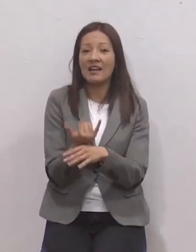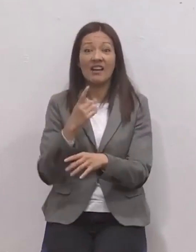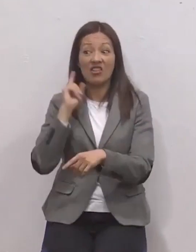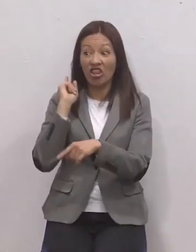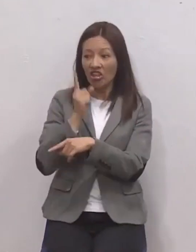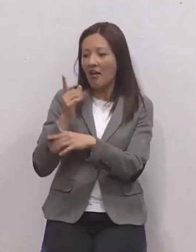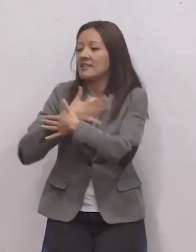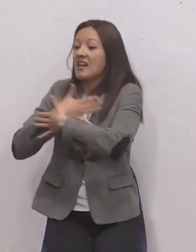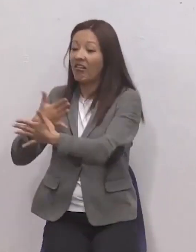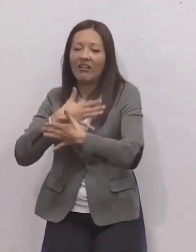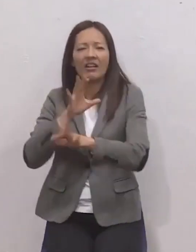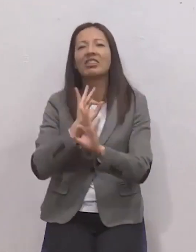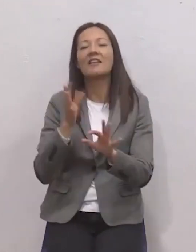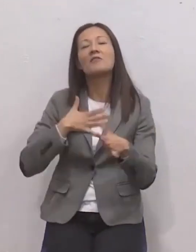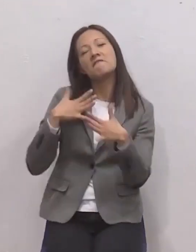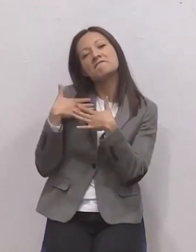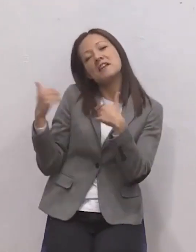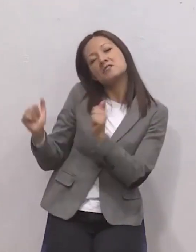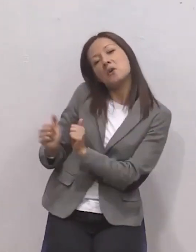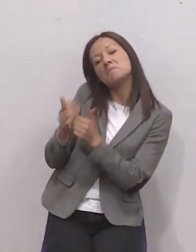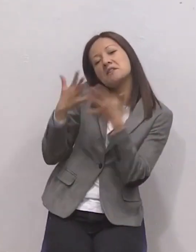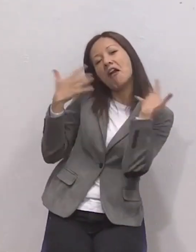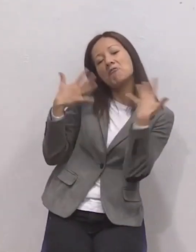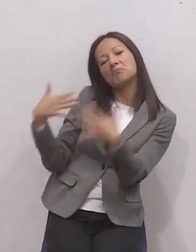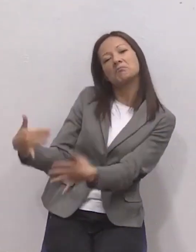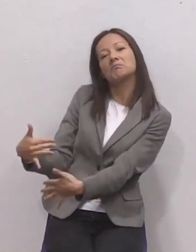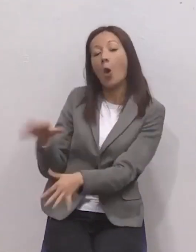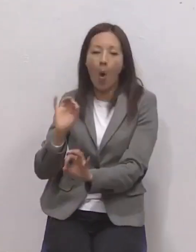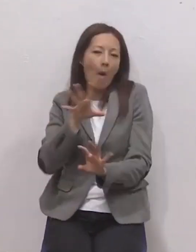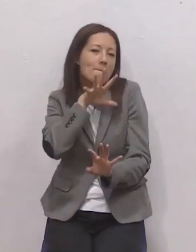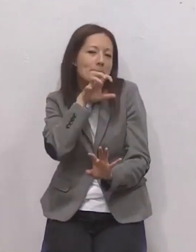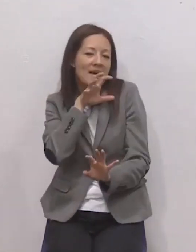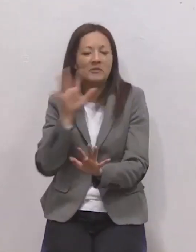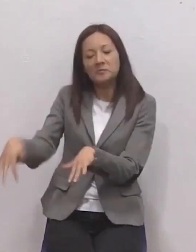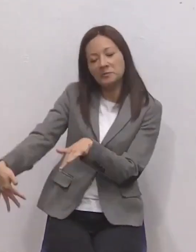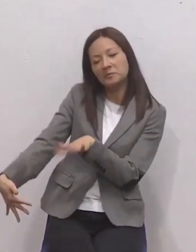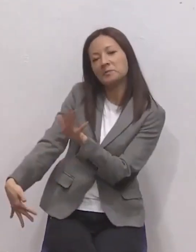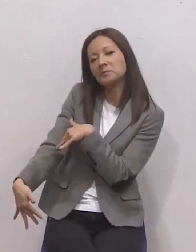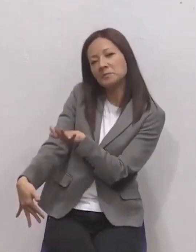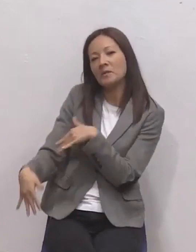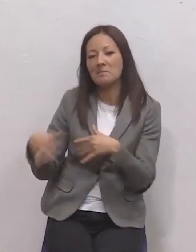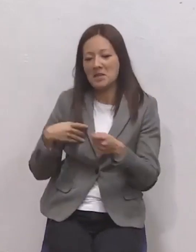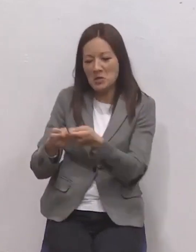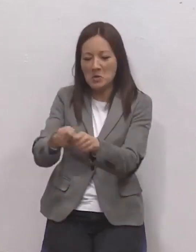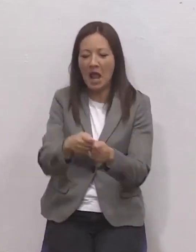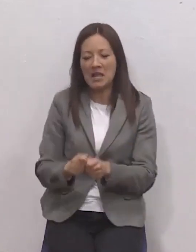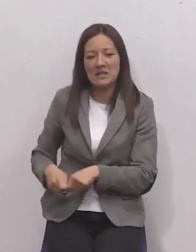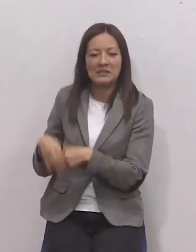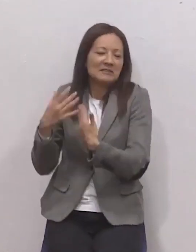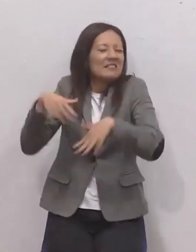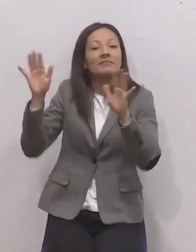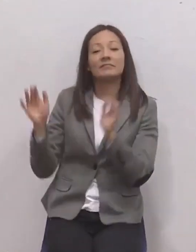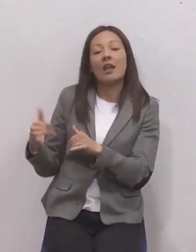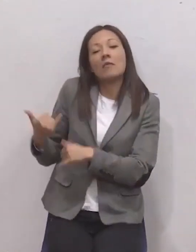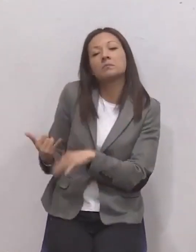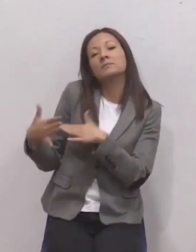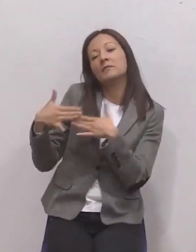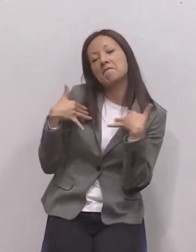nadie. Ahora sí soy feliz con mi gato. Bueno, con mi perro, para que me diga, bueno, con mis cucarachas, bueno, con mis pulgas.